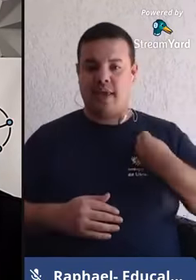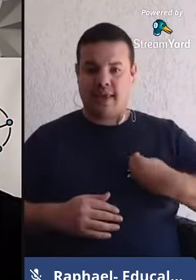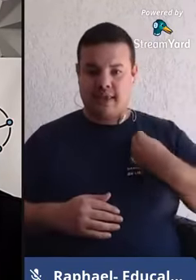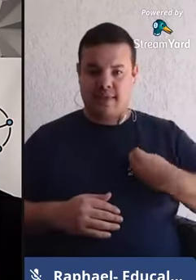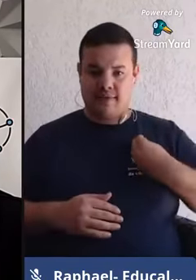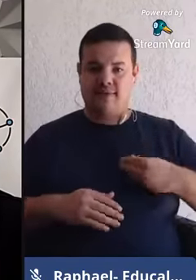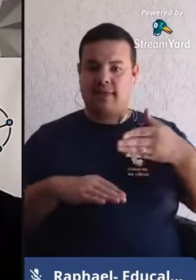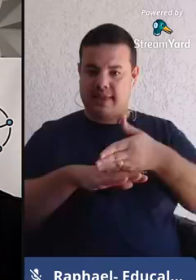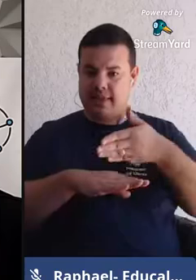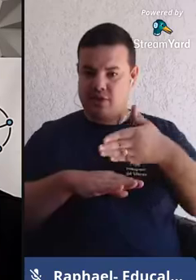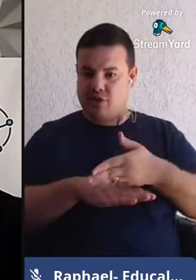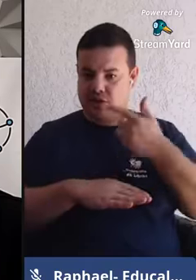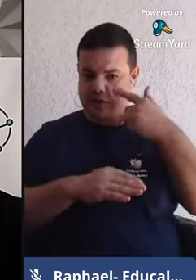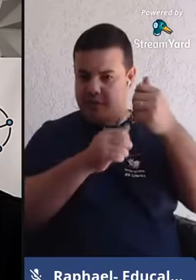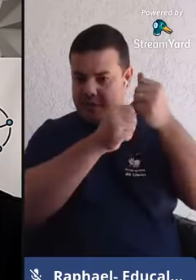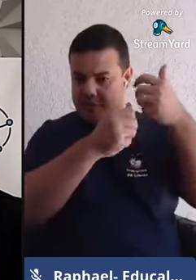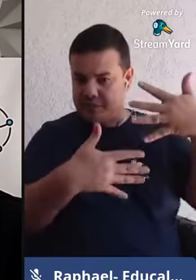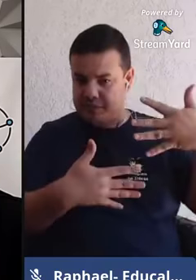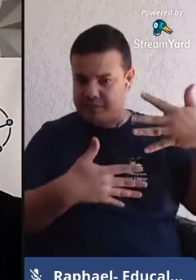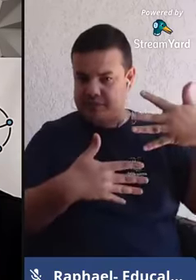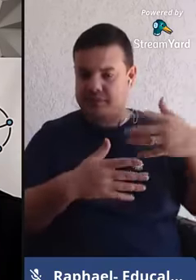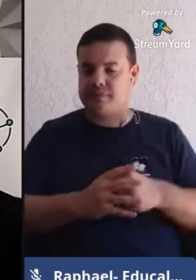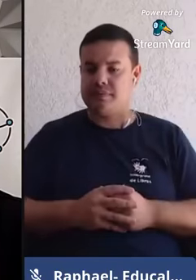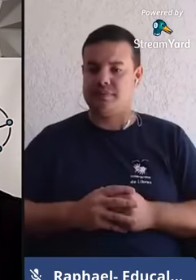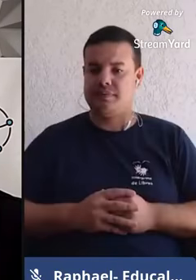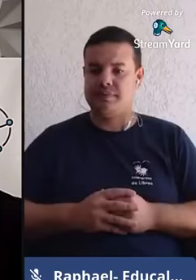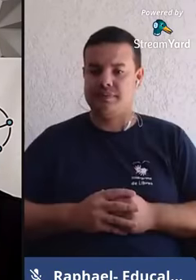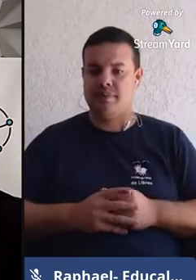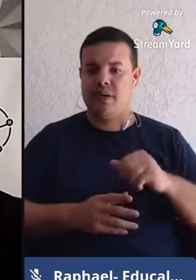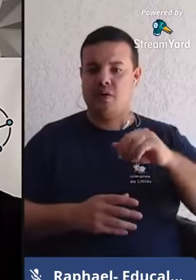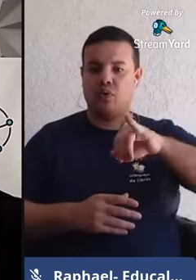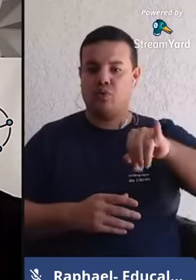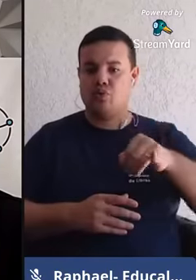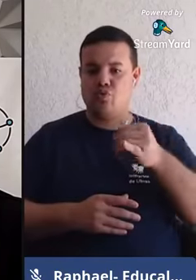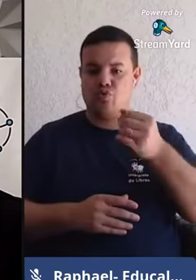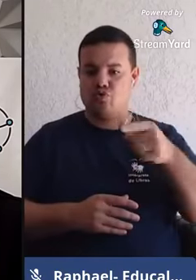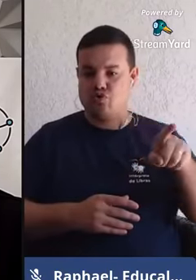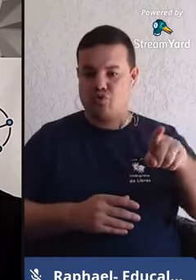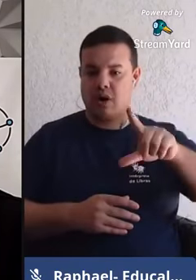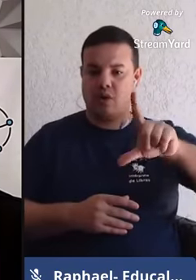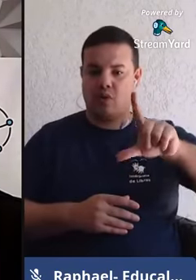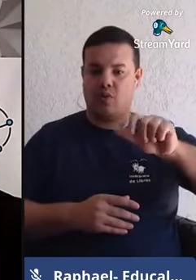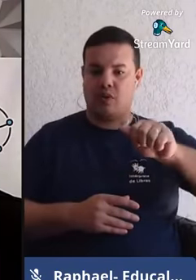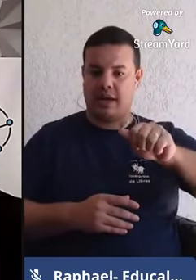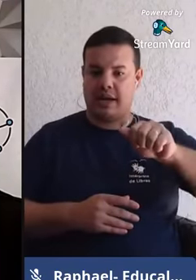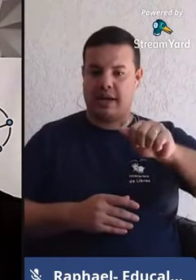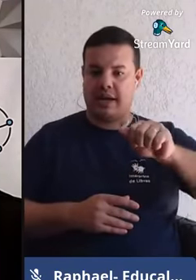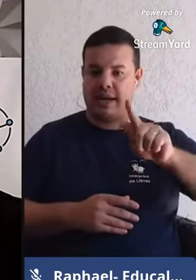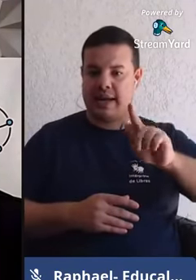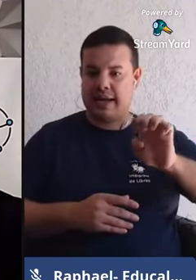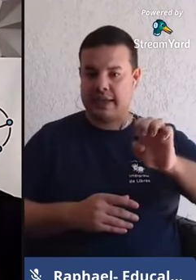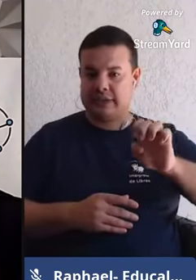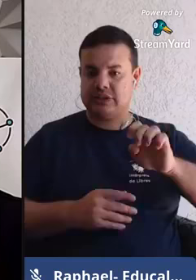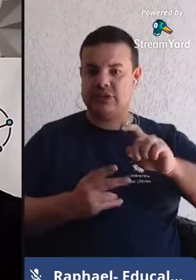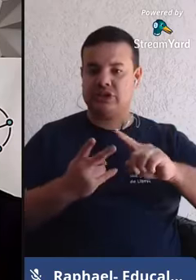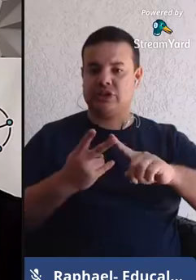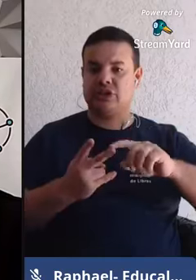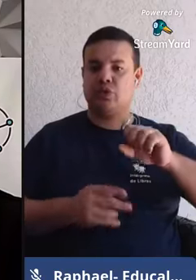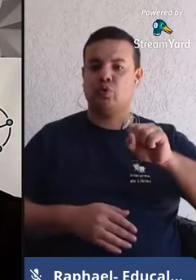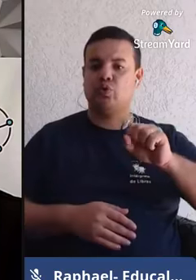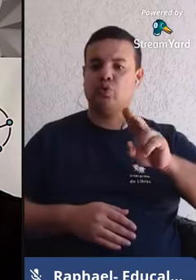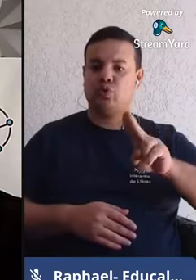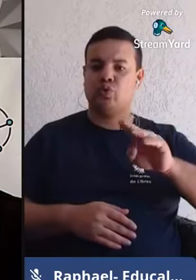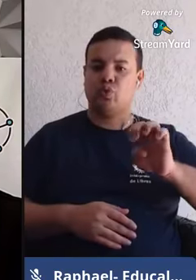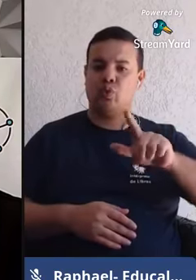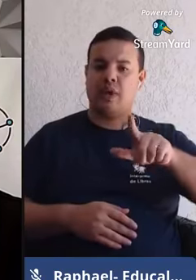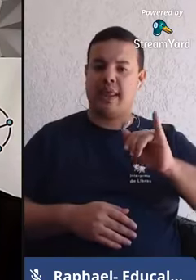disse, sobe um pouco. Como eu disse, o João Lage está aqui, né? A Sueli Anês. Sueli,